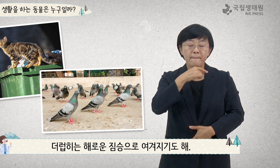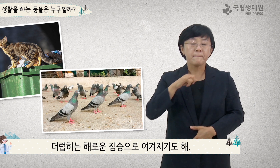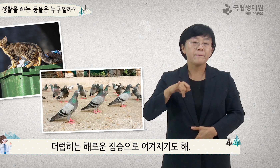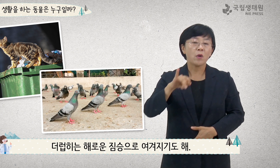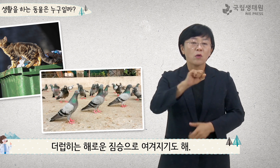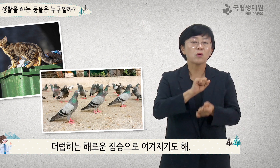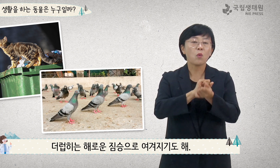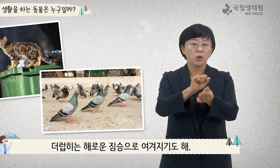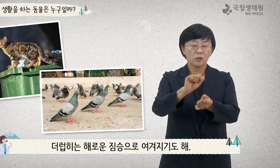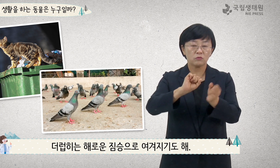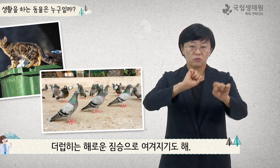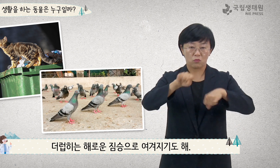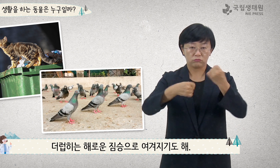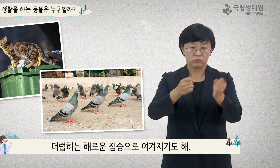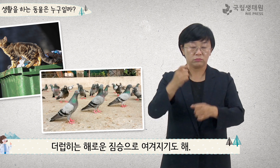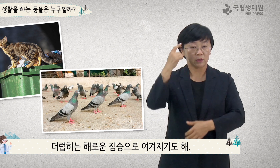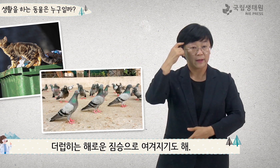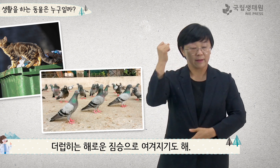해.